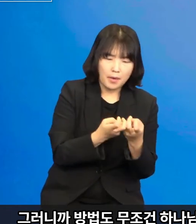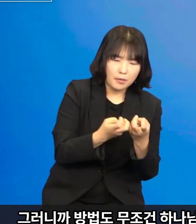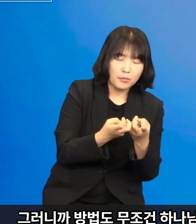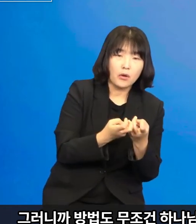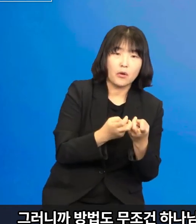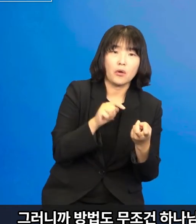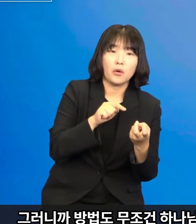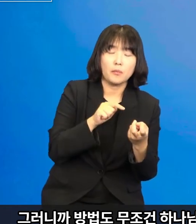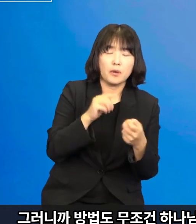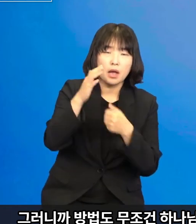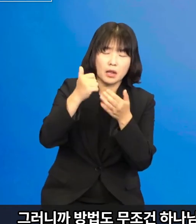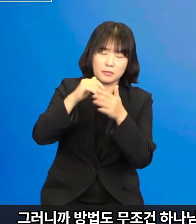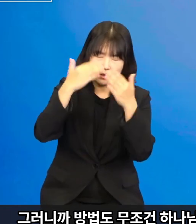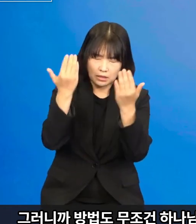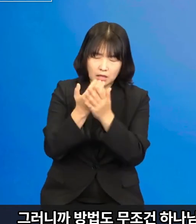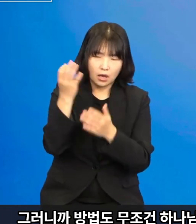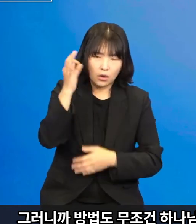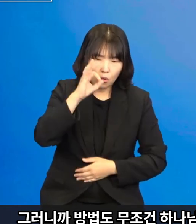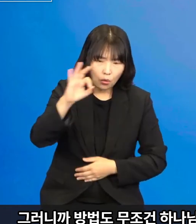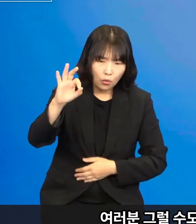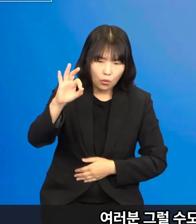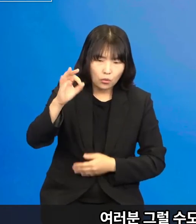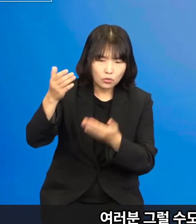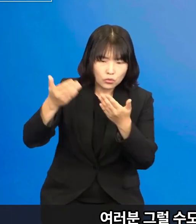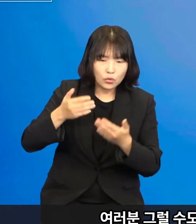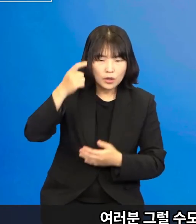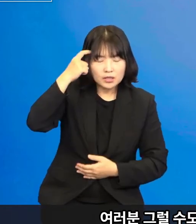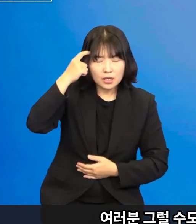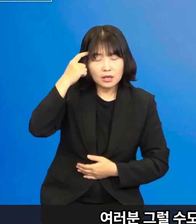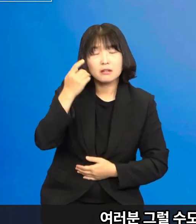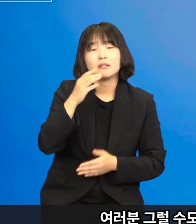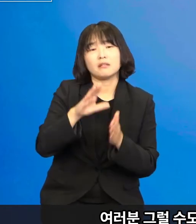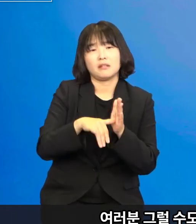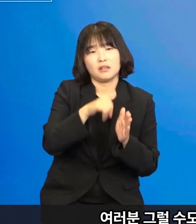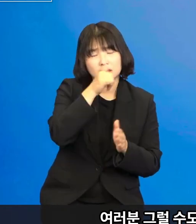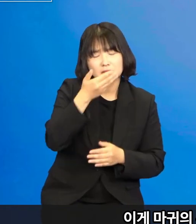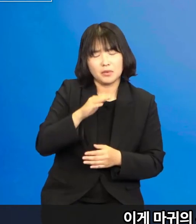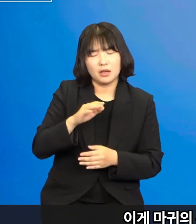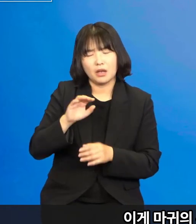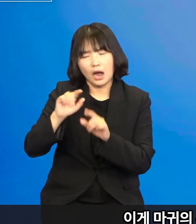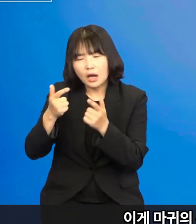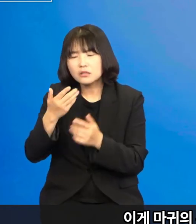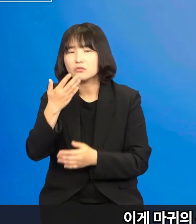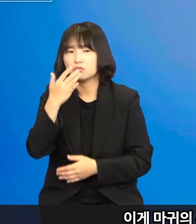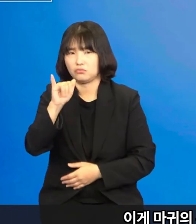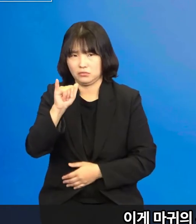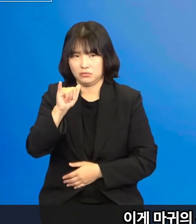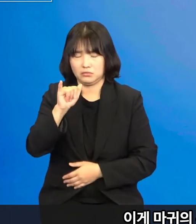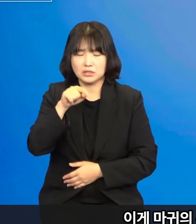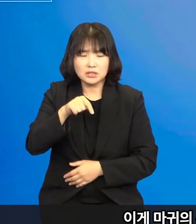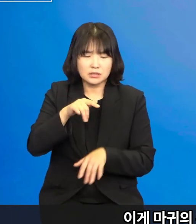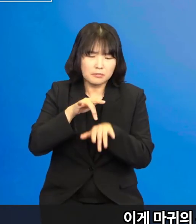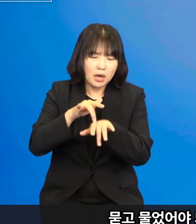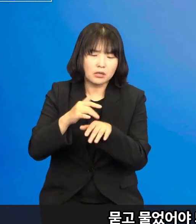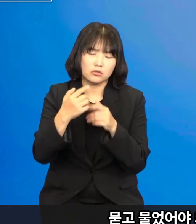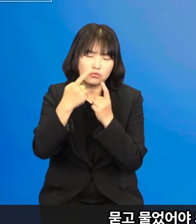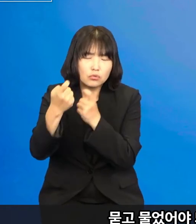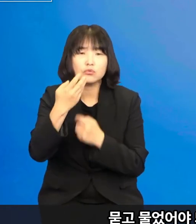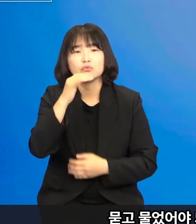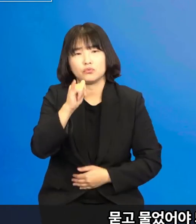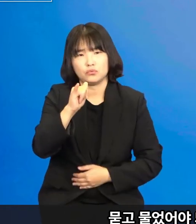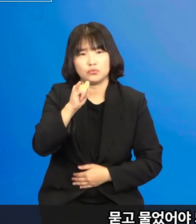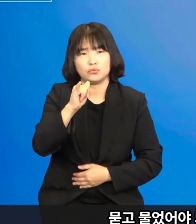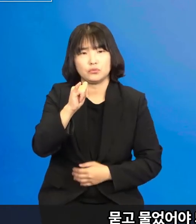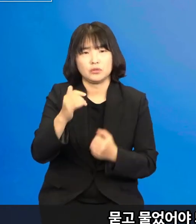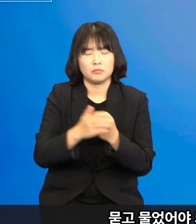다 오케이 하시리라는 생각을 합니다. 여러분, 그럴 수도 있지만 아닐 수도 있어요. 이게 마귀 유혹일 수도 있다고요.